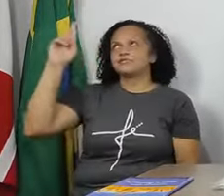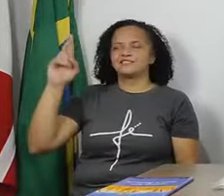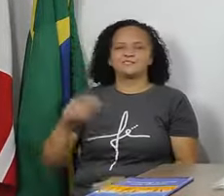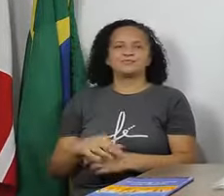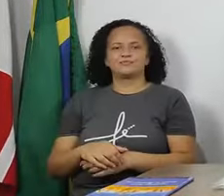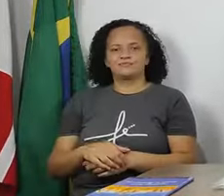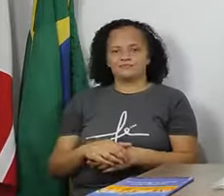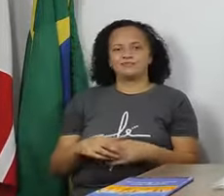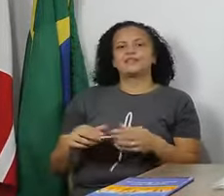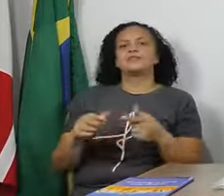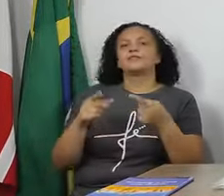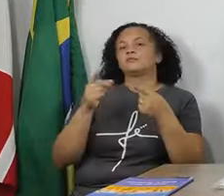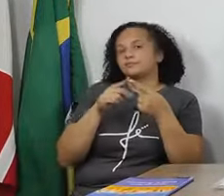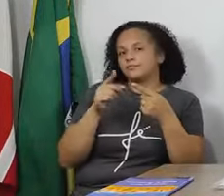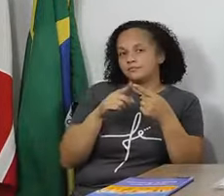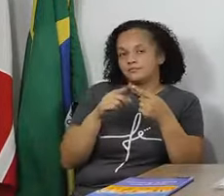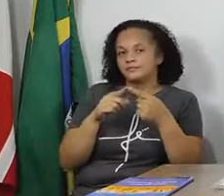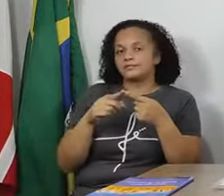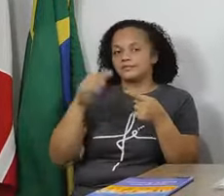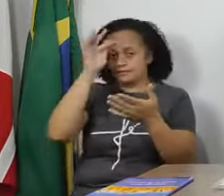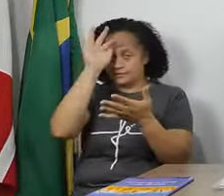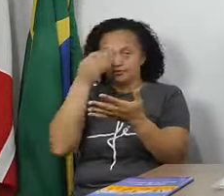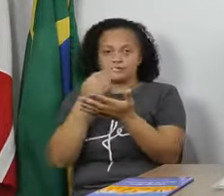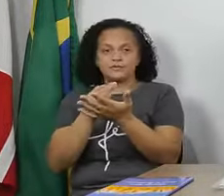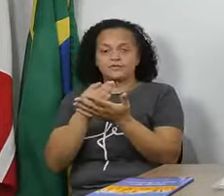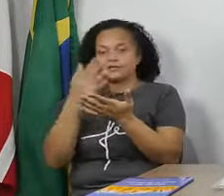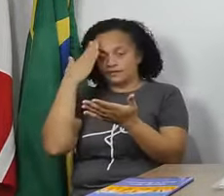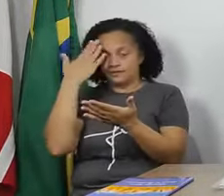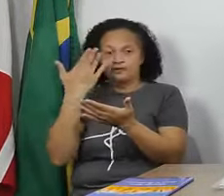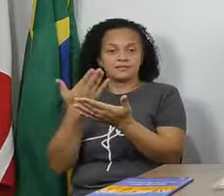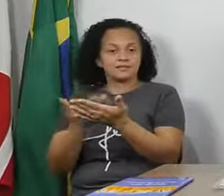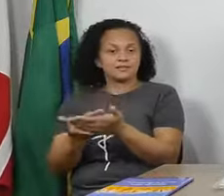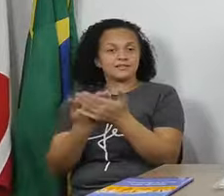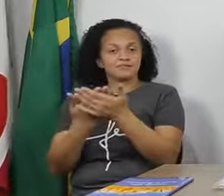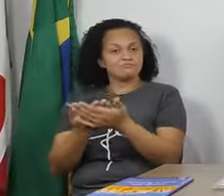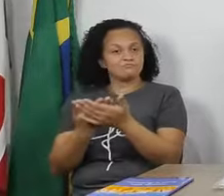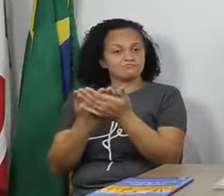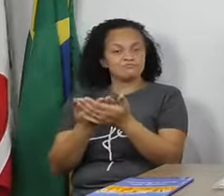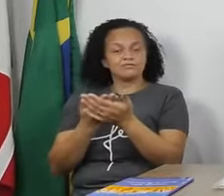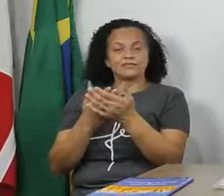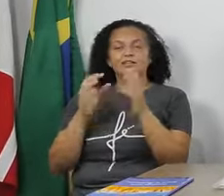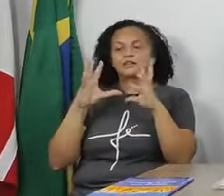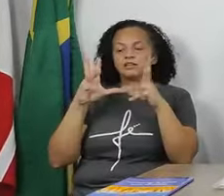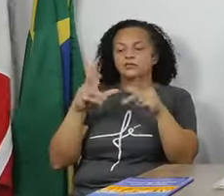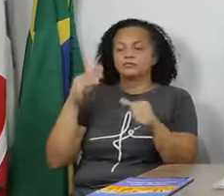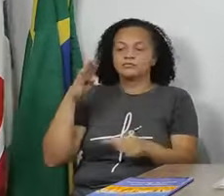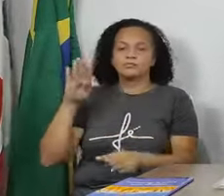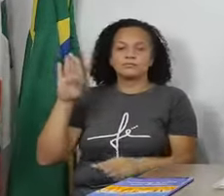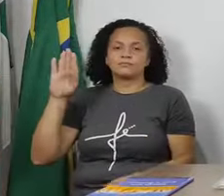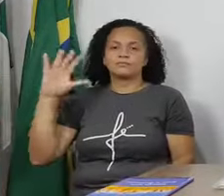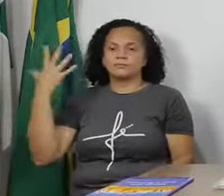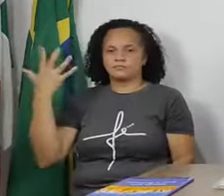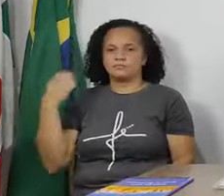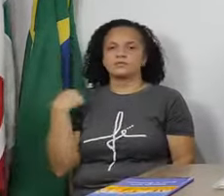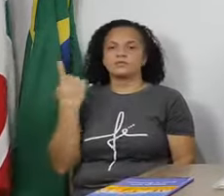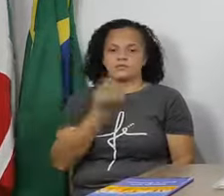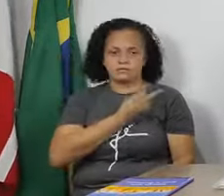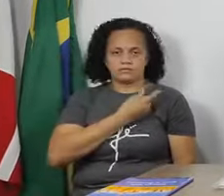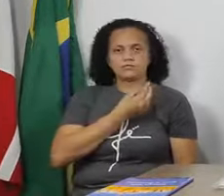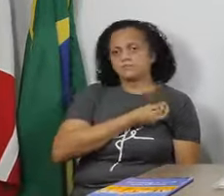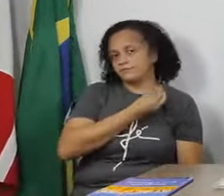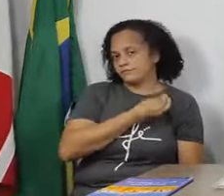fundamento das promessas que a gente espera que se cumpra na nossa vida. Aí vem a segunda